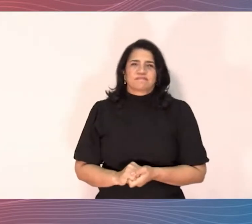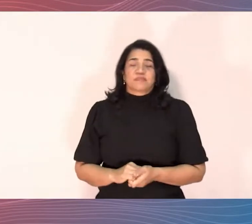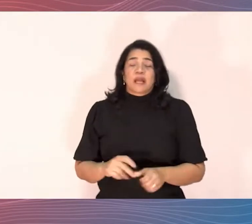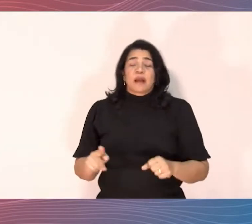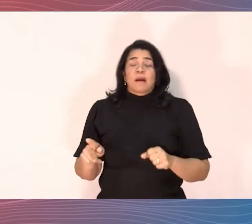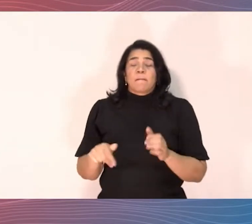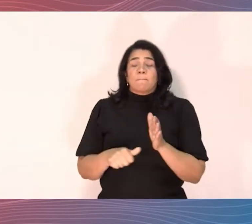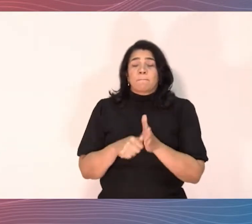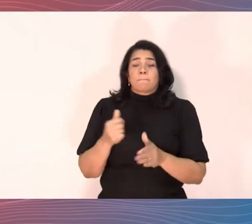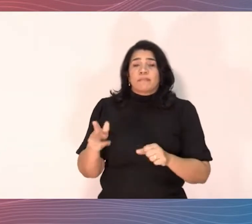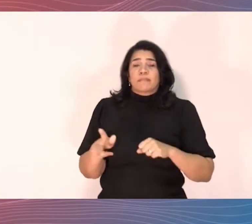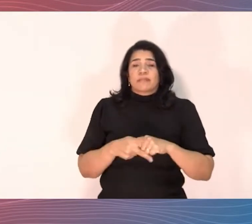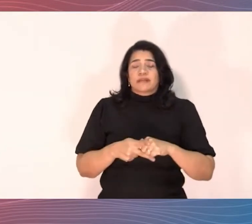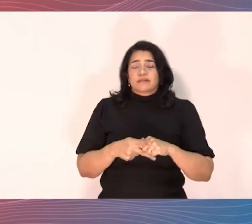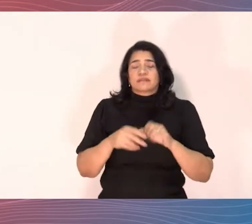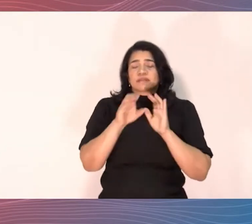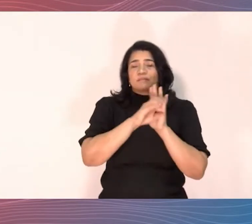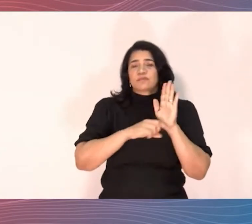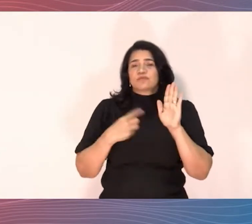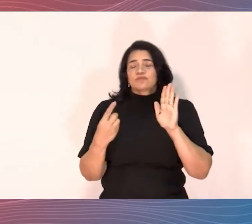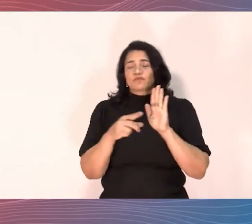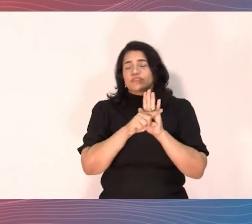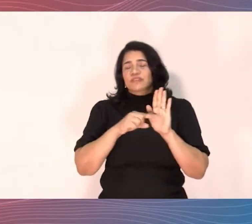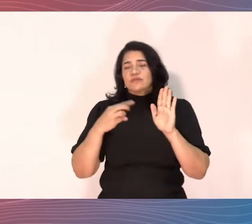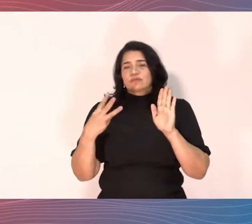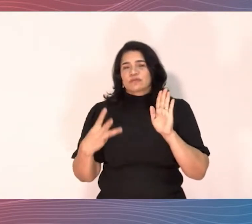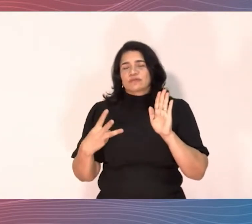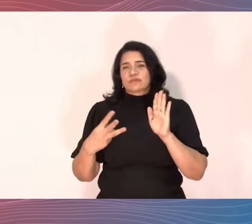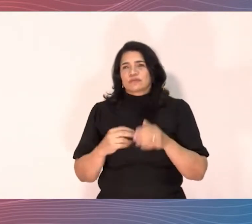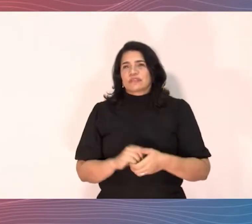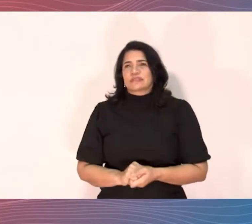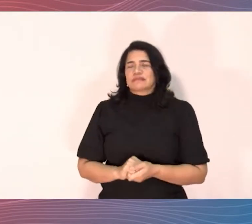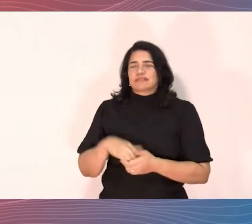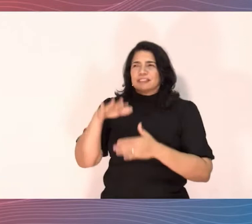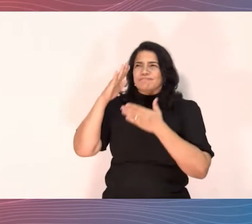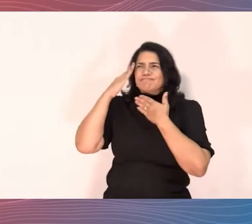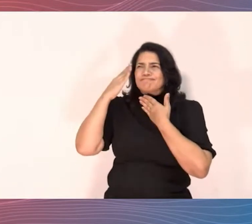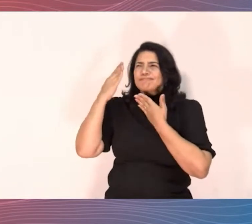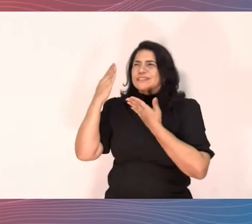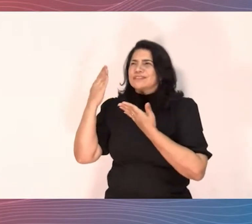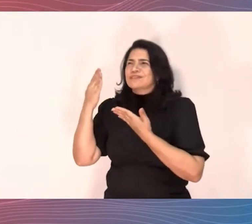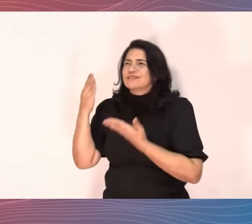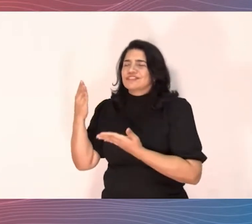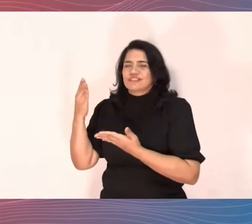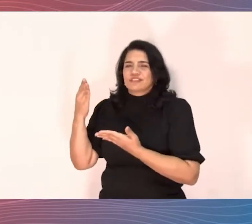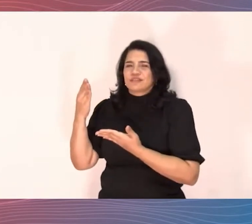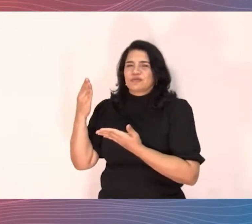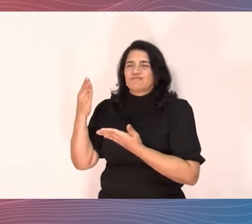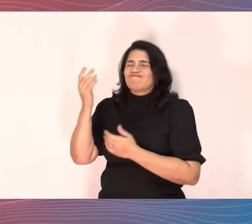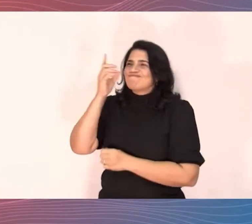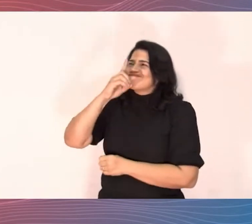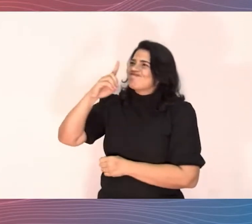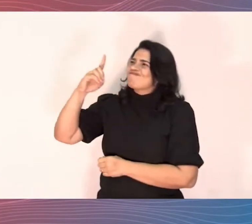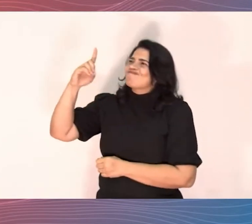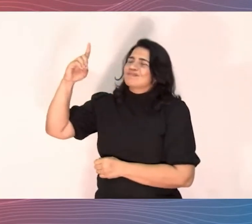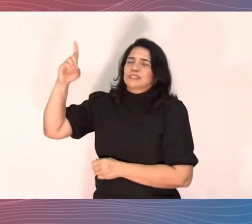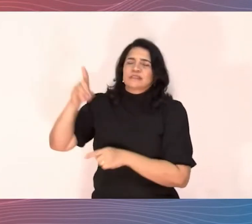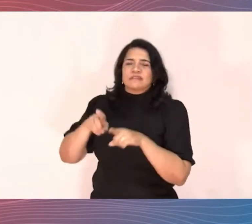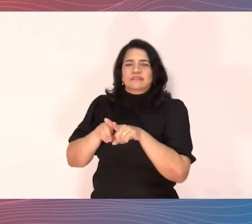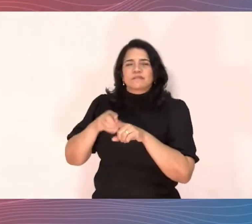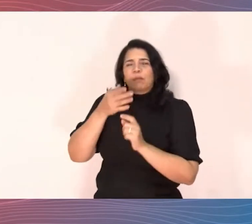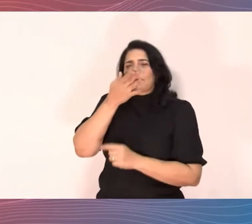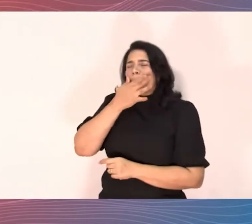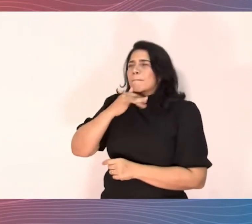Bendito Deus e Pai de nosso Senhor Jesus Cristo, que segundo a sua muita misericórdia, nos regenerou para